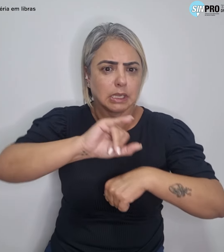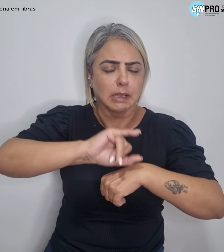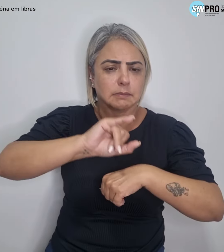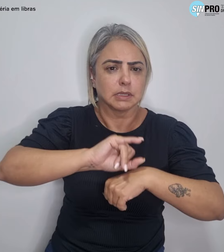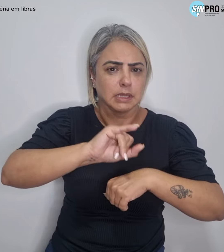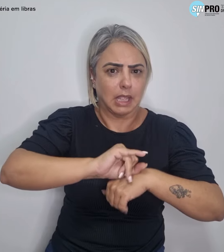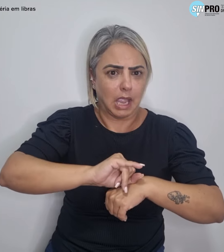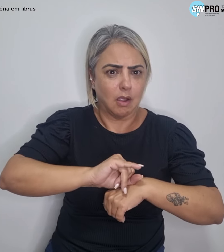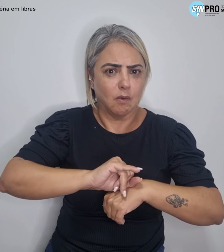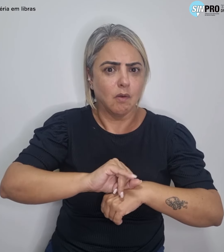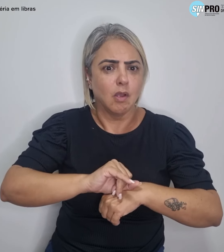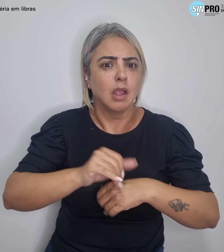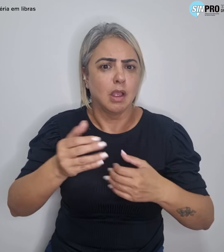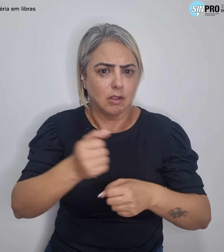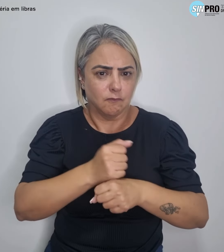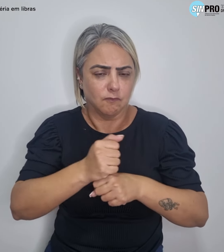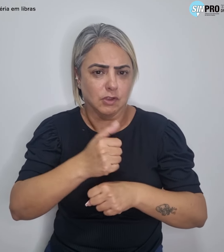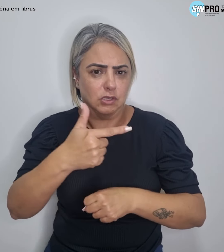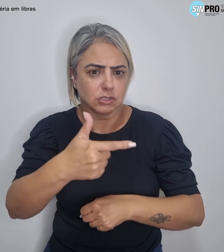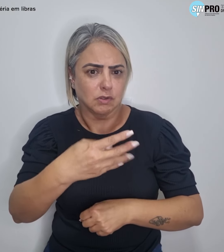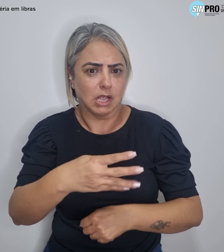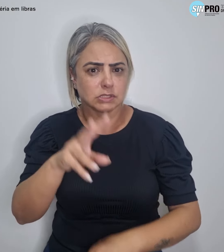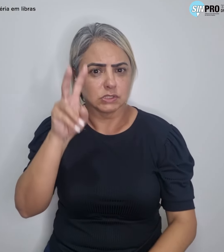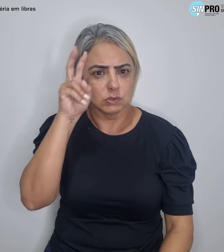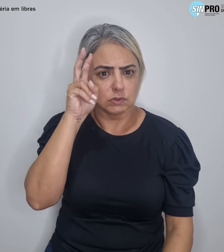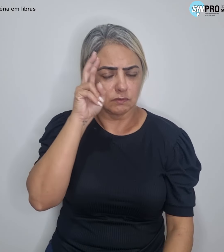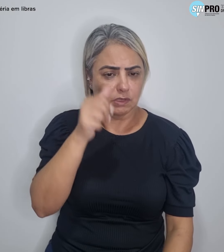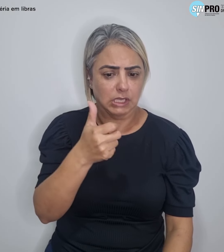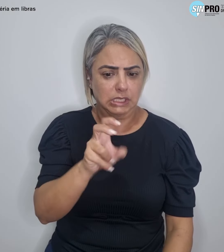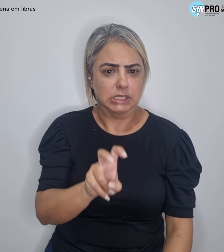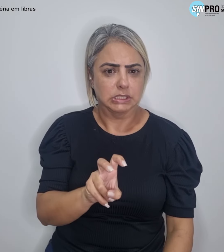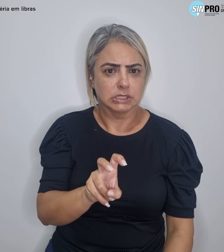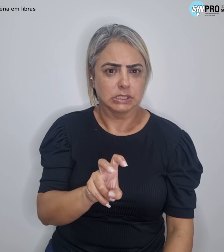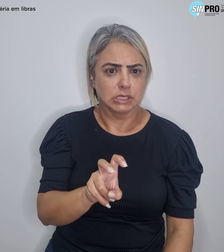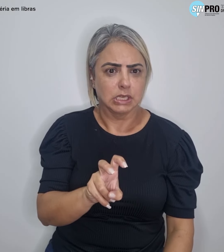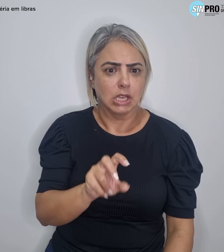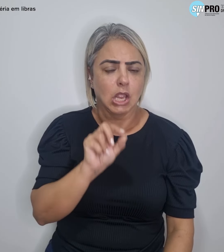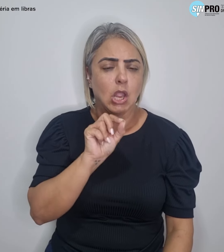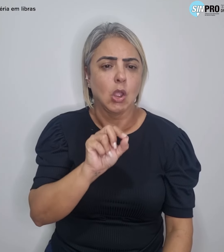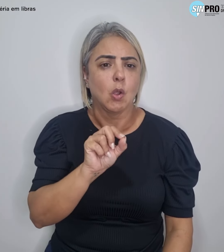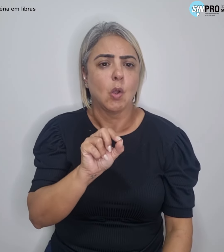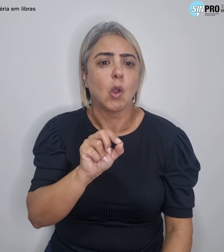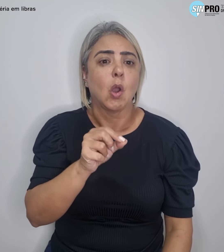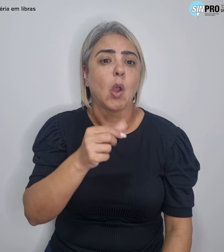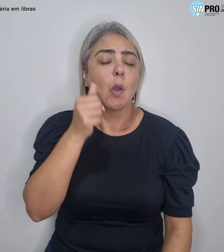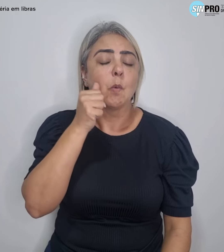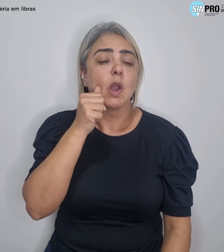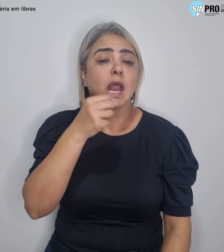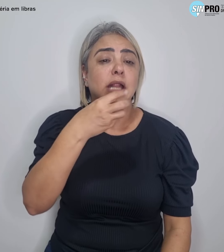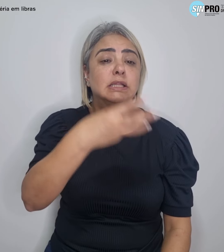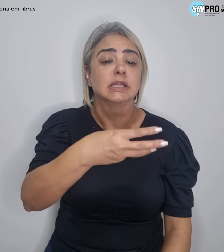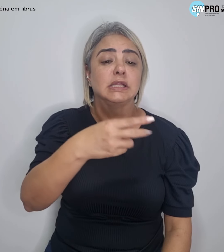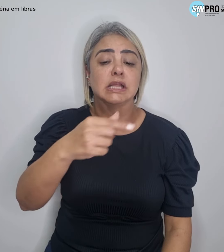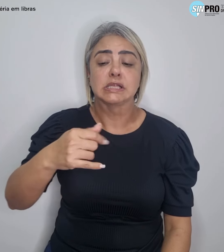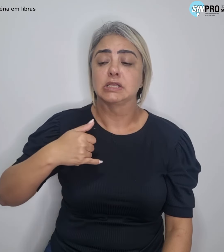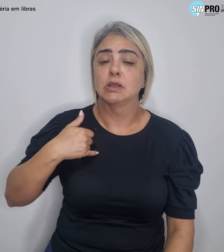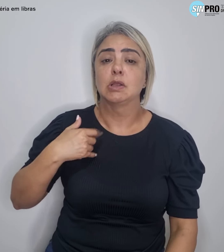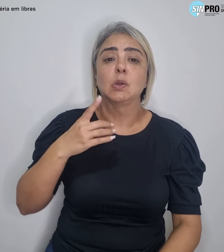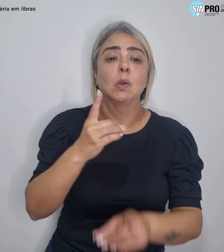neste ano, nesta segunda-feira 15, uma mulher de 37 anos foi encontrada morta